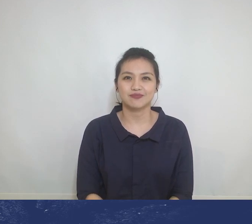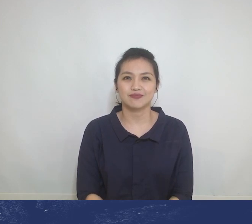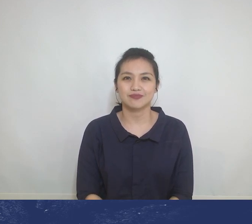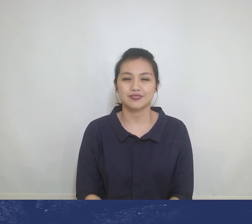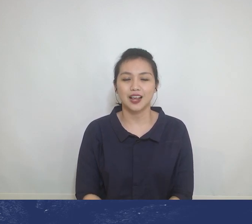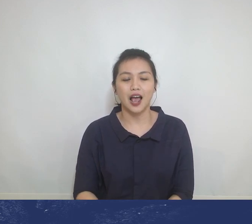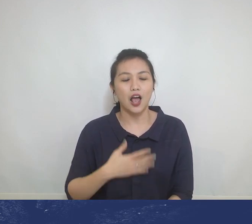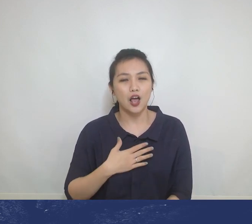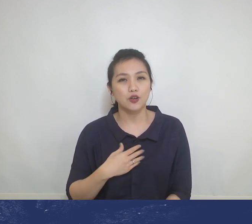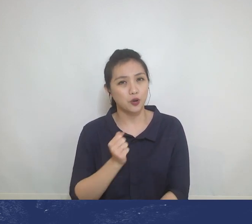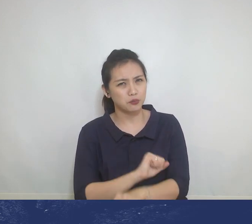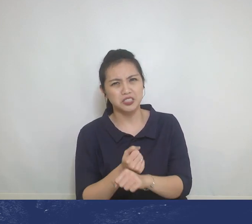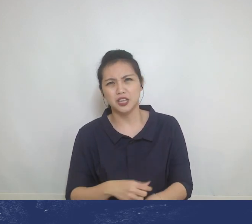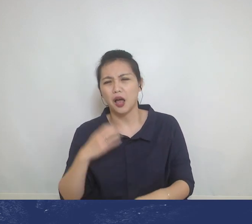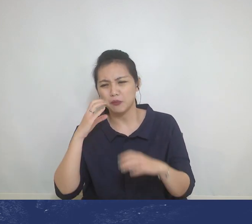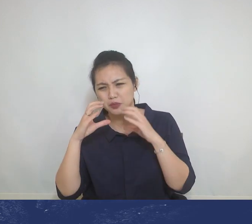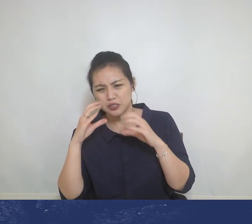Tuhan, sudahlah.